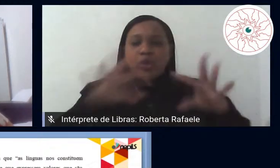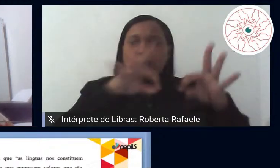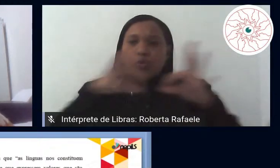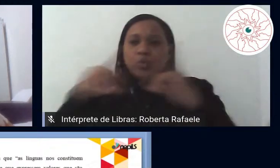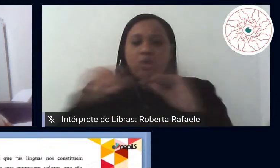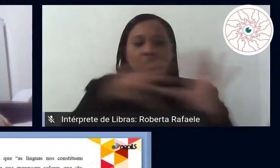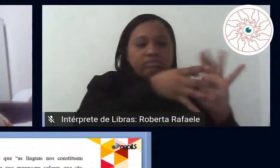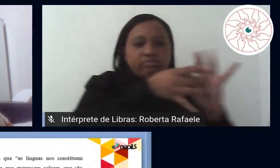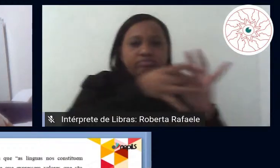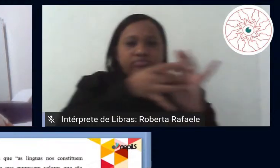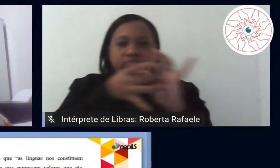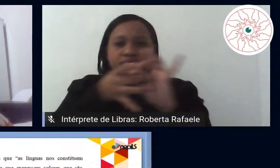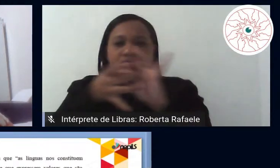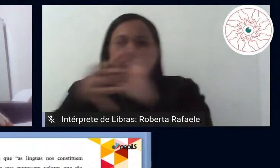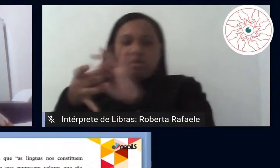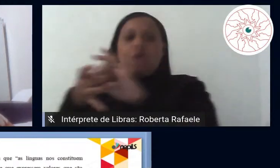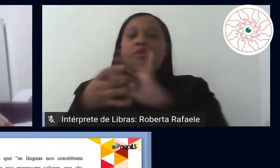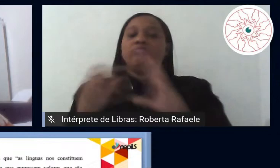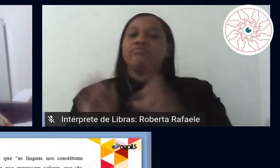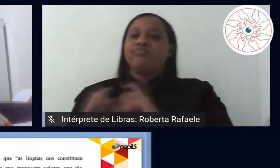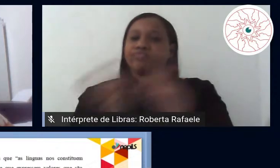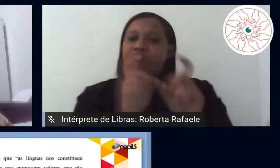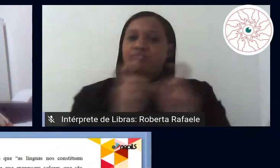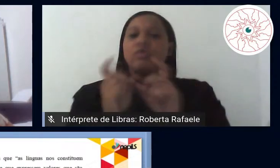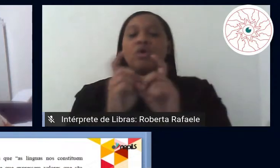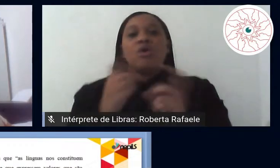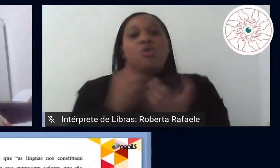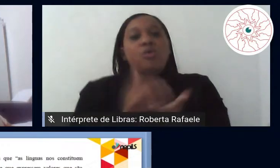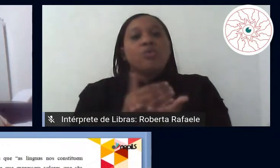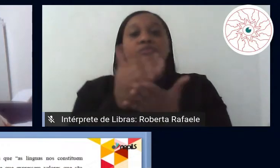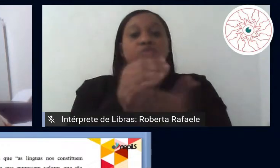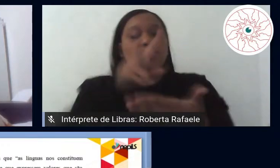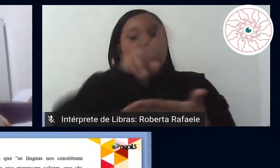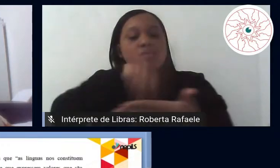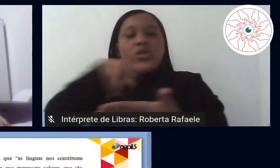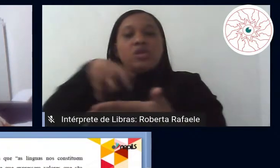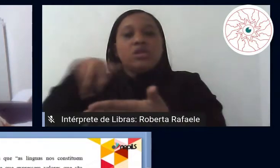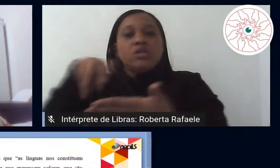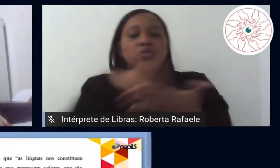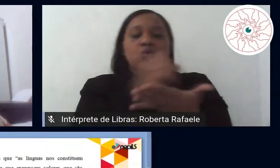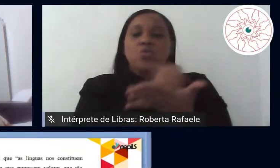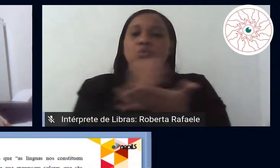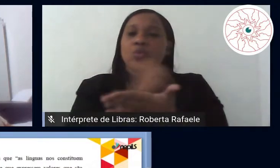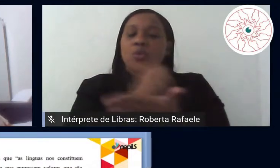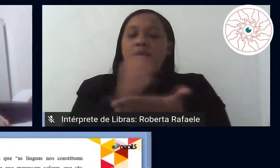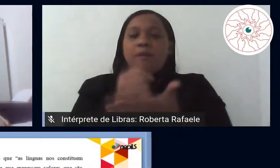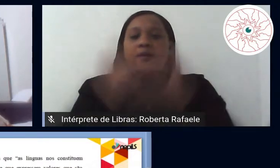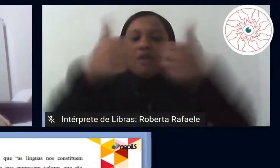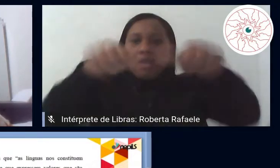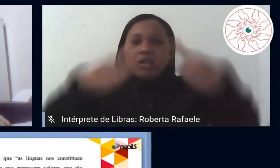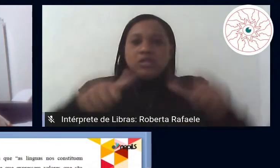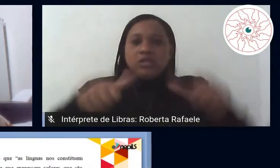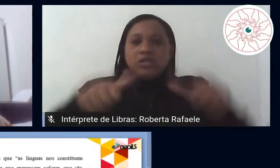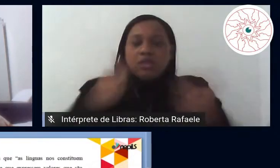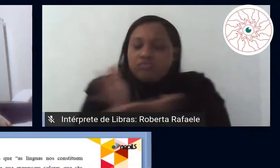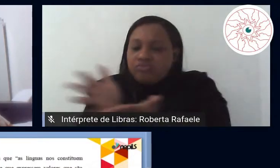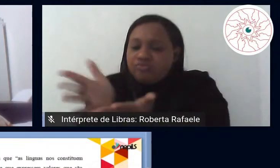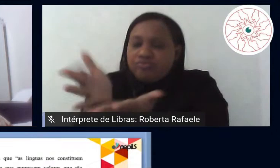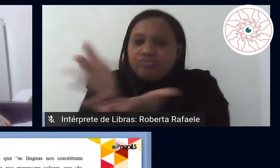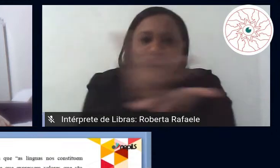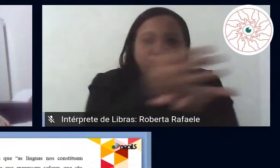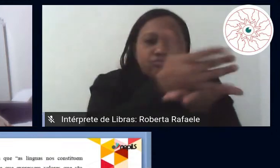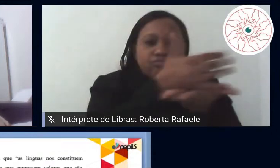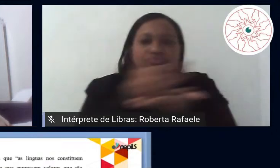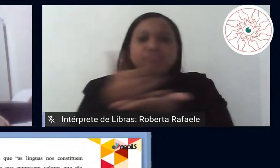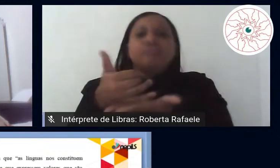construção. Eh, então o que que a gente tem? Eh, a gente começou fazendo a leitura dos documentos e a análise, contabilizou quantas vezes